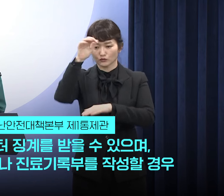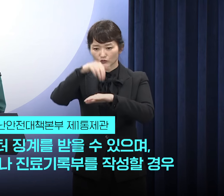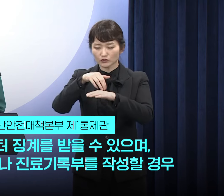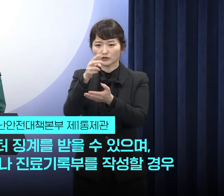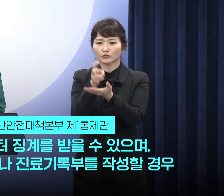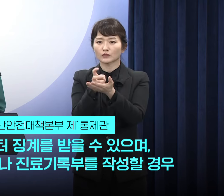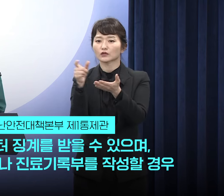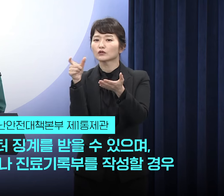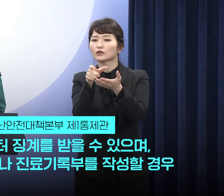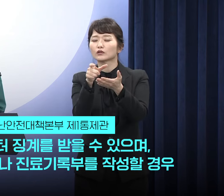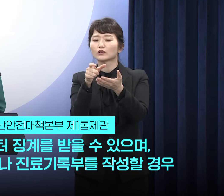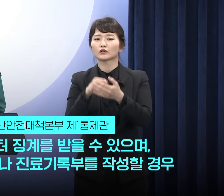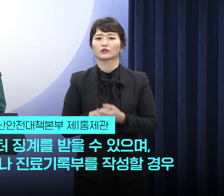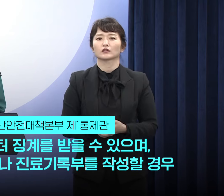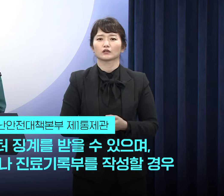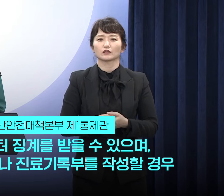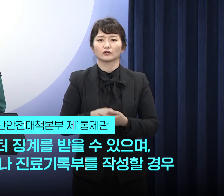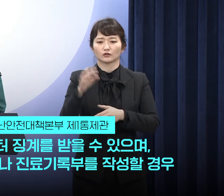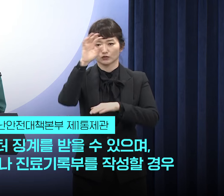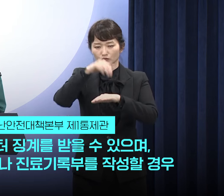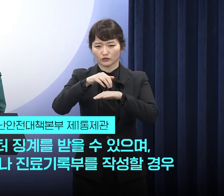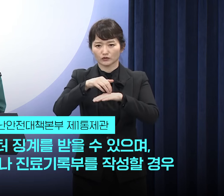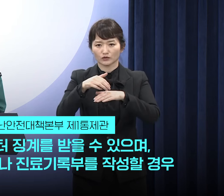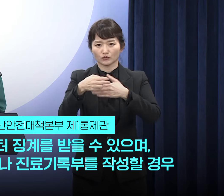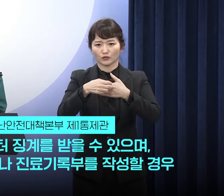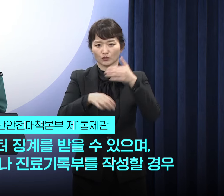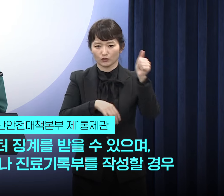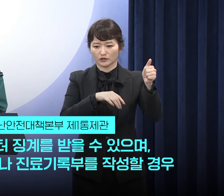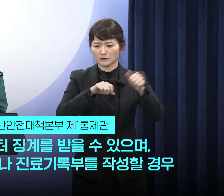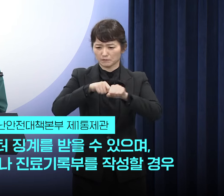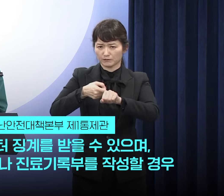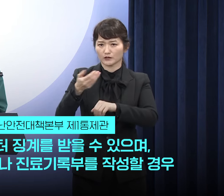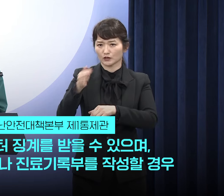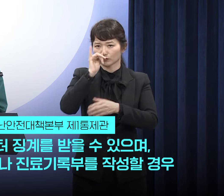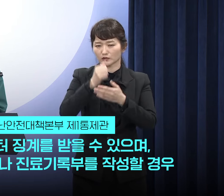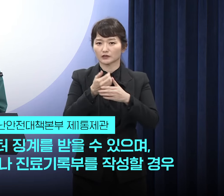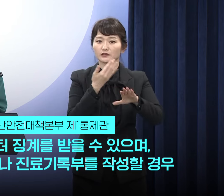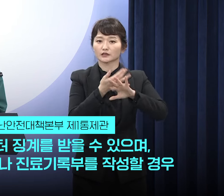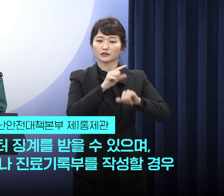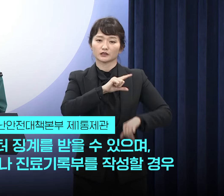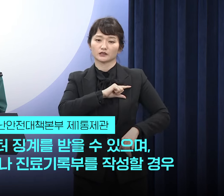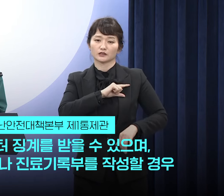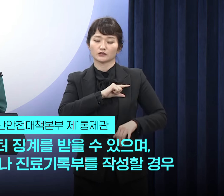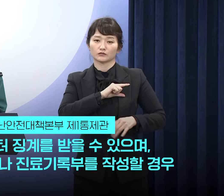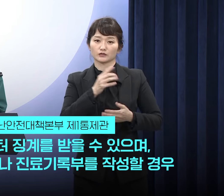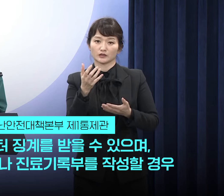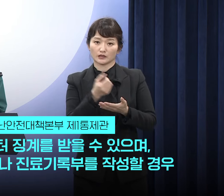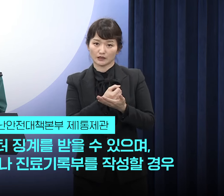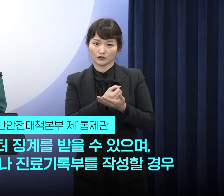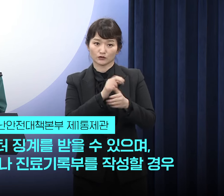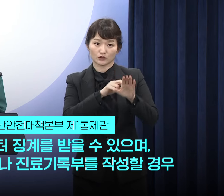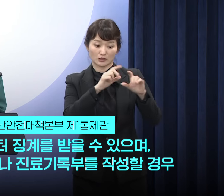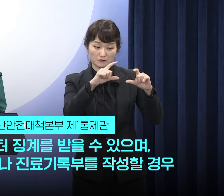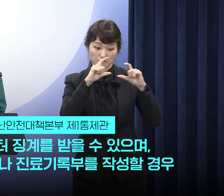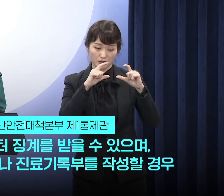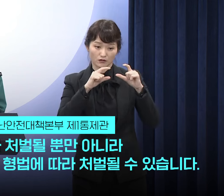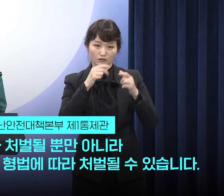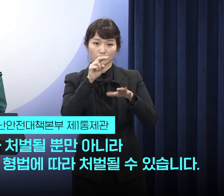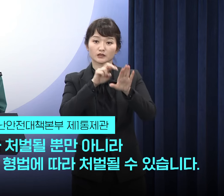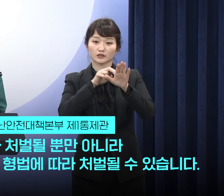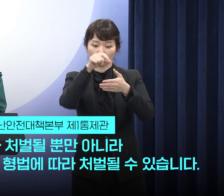따라 수련 병원 장으로부터 징계를 받을 수 있으며 타인 명의로 처방전이나 진료 기록부를 작성할